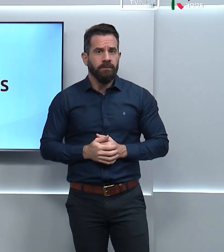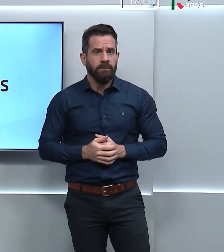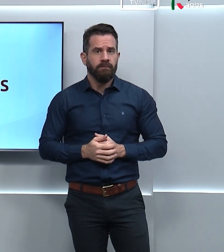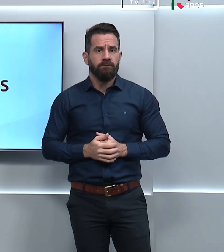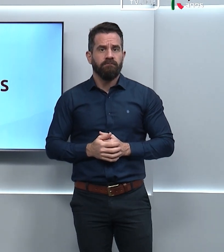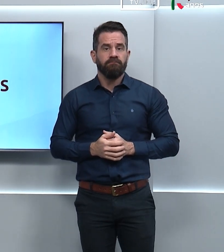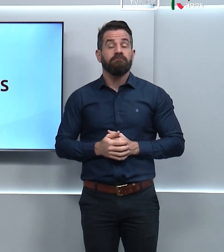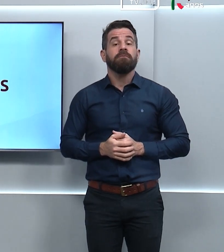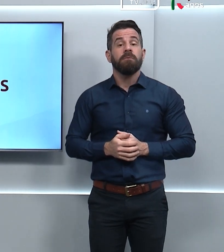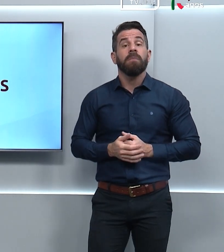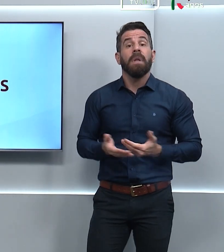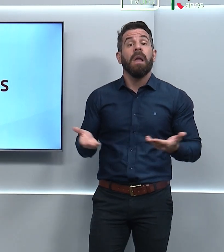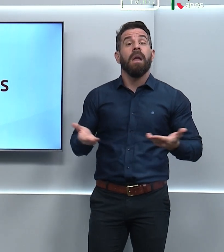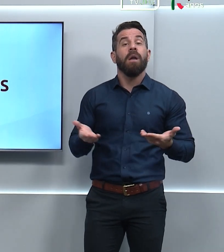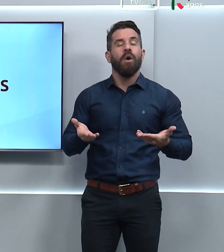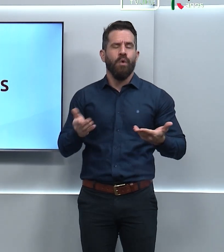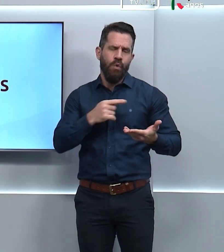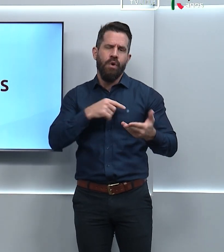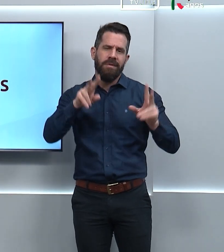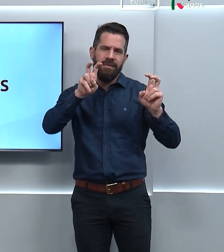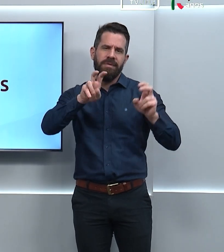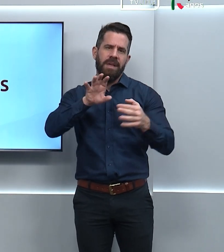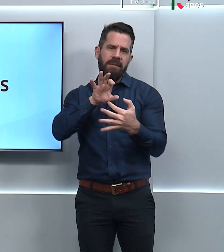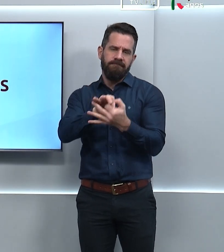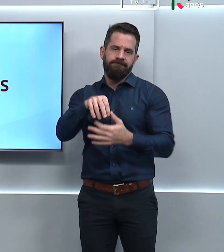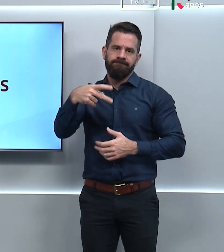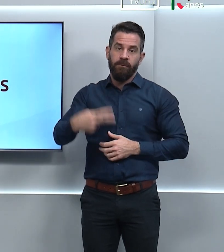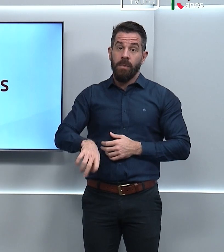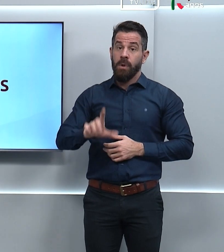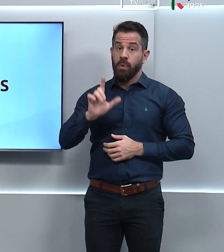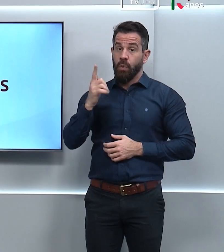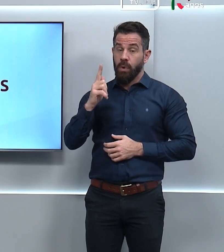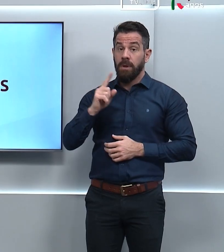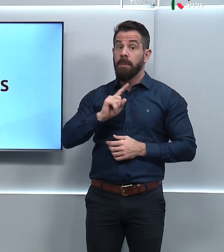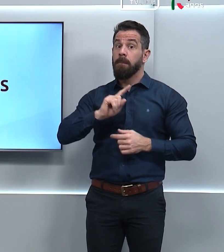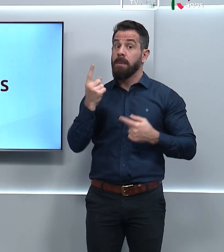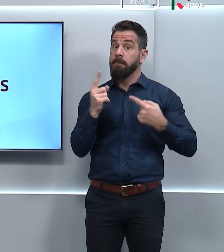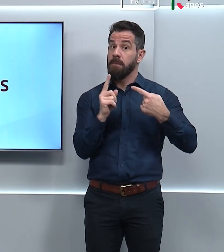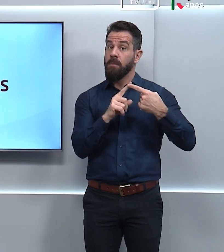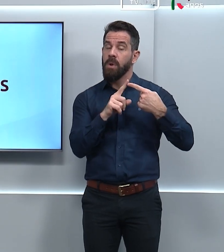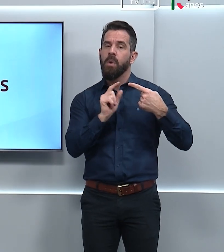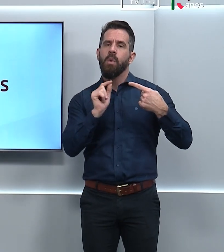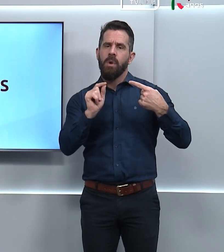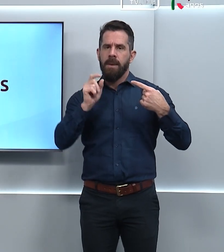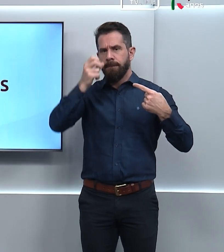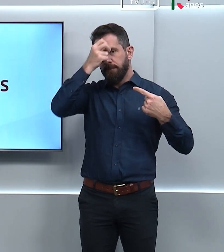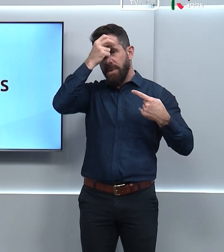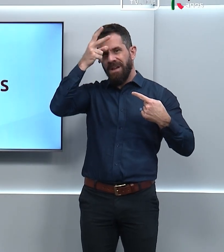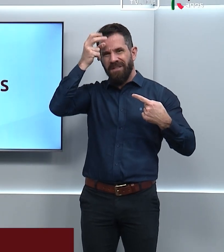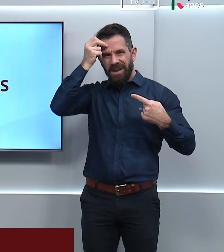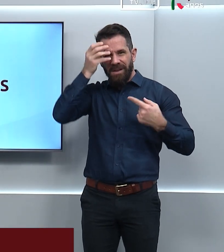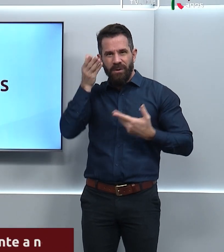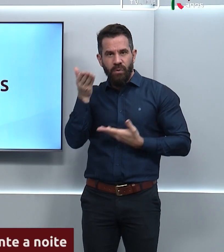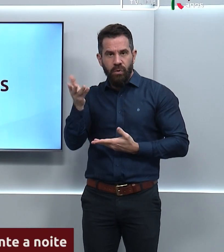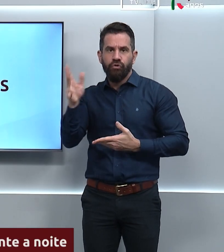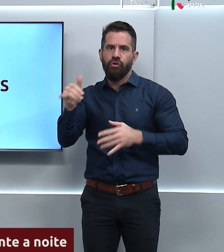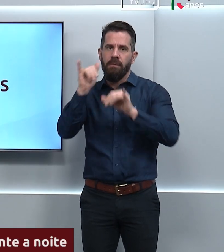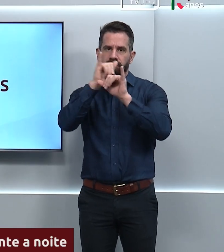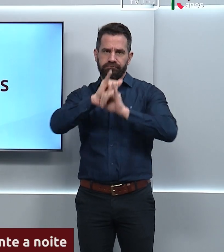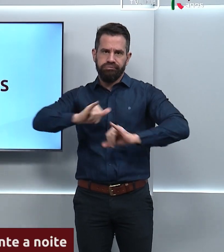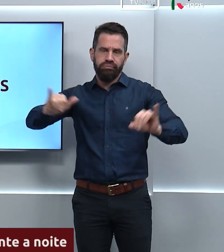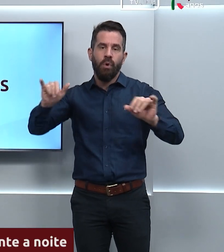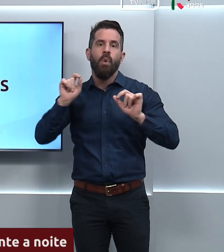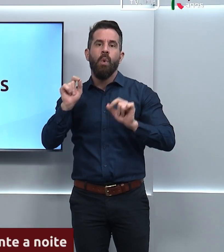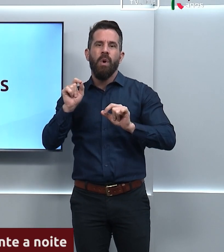Bom, e agora a gente começa a falar aqui sobre a nossa cidade. E o primeiro tema que a gente discute é que a Prefeitura de Goiânia anunciou que